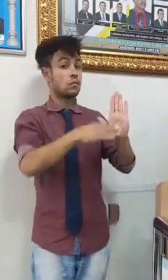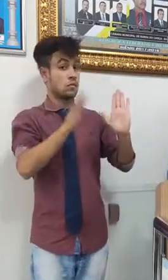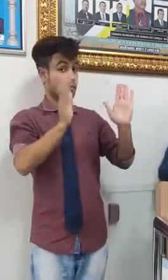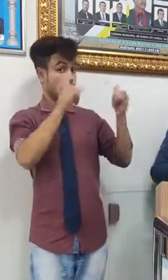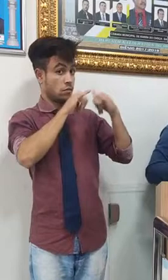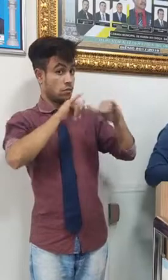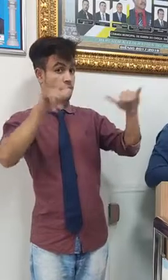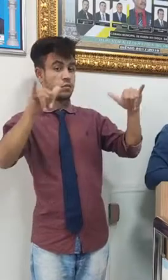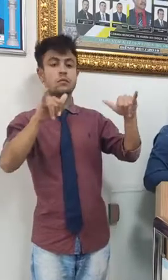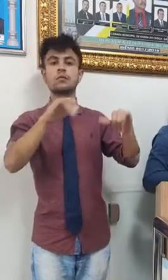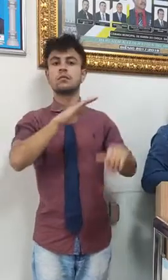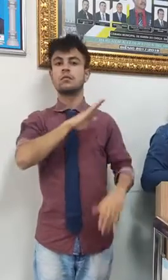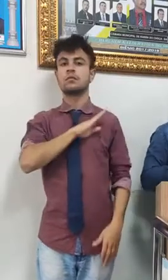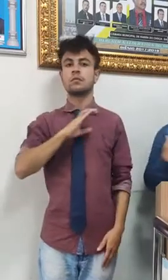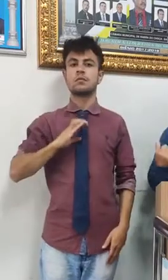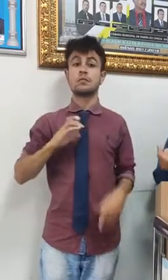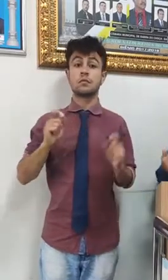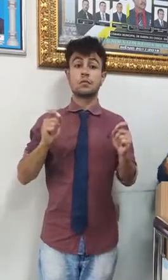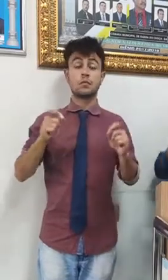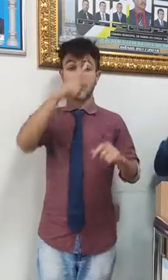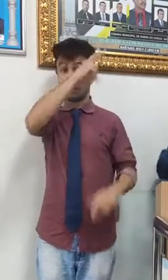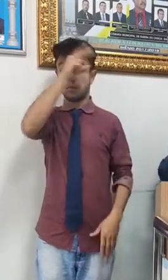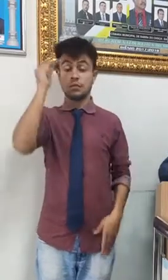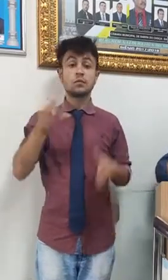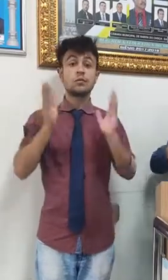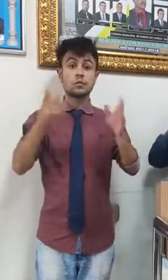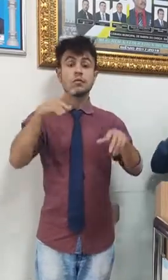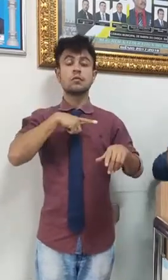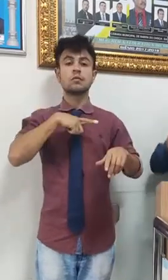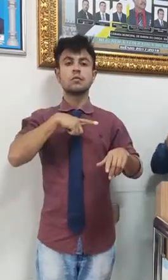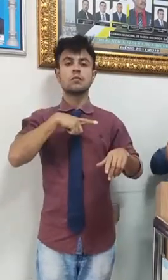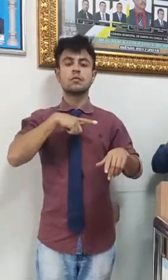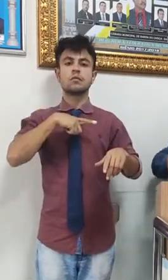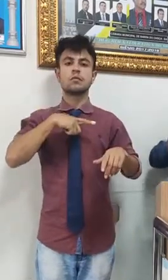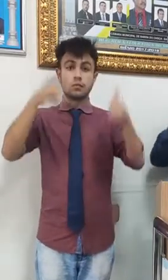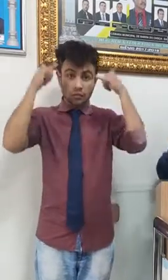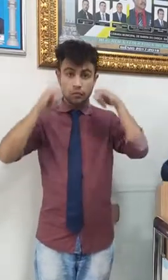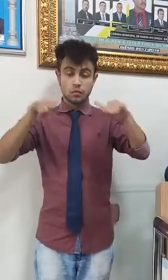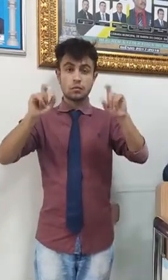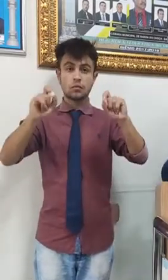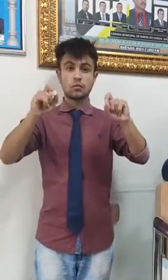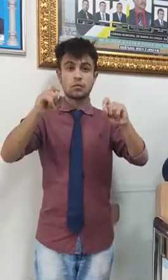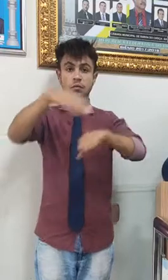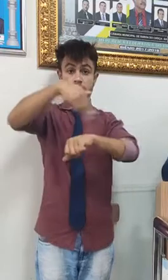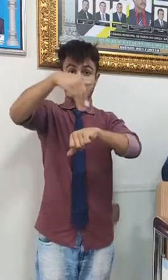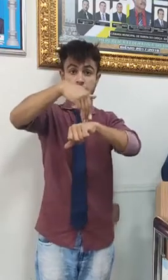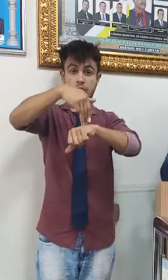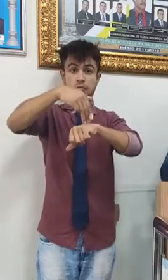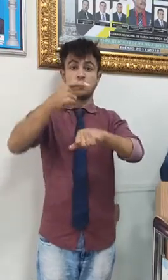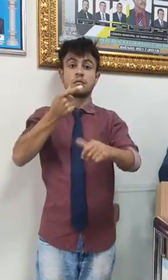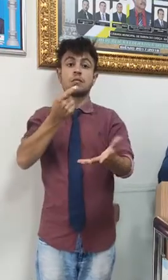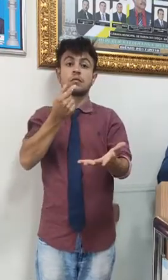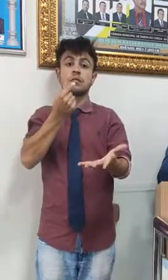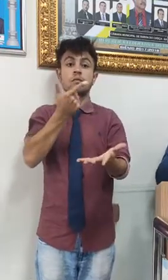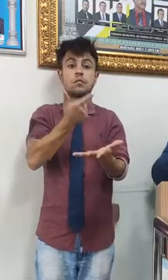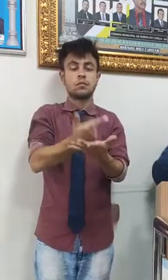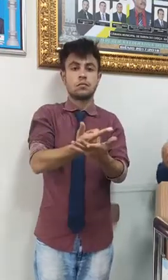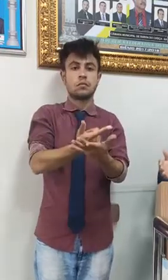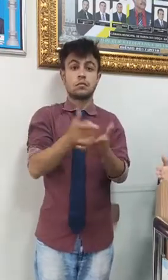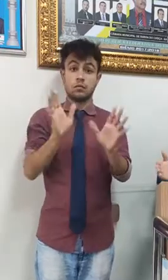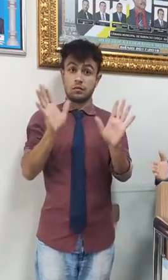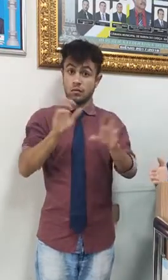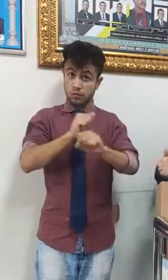Não está bancando essas bolas. bandas, eu deixo claro para a população que